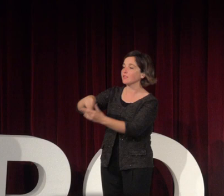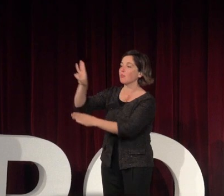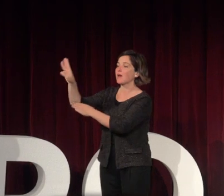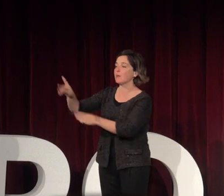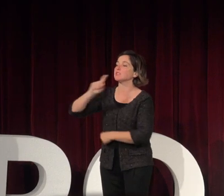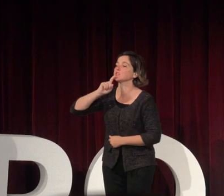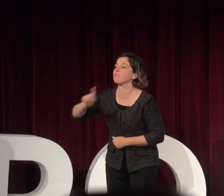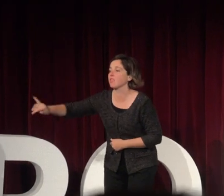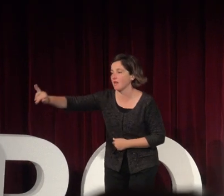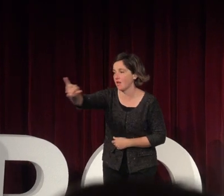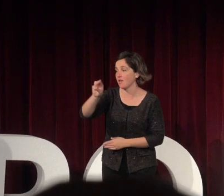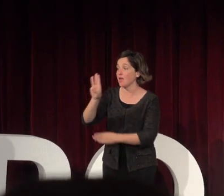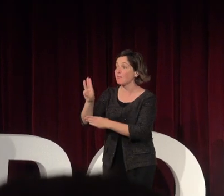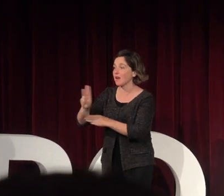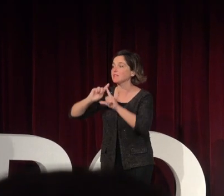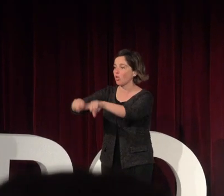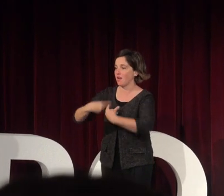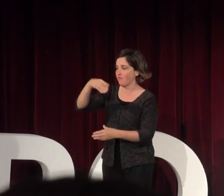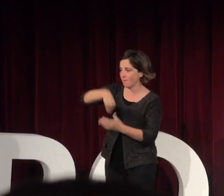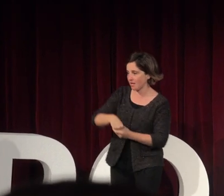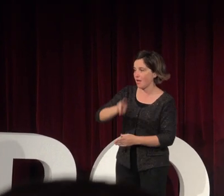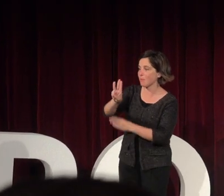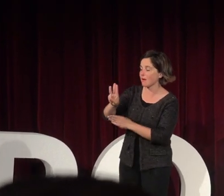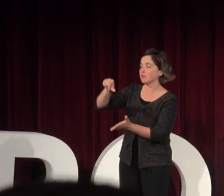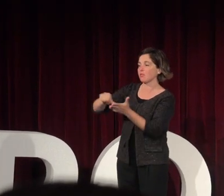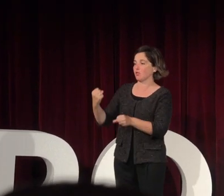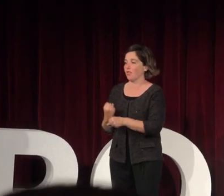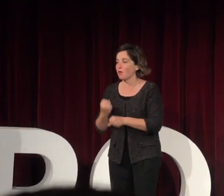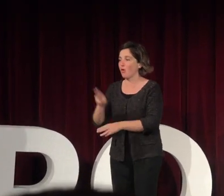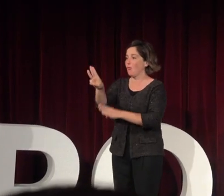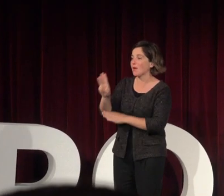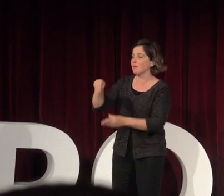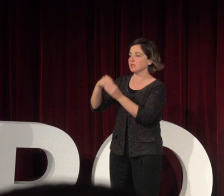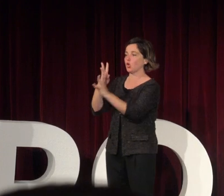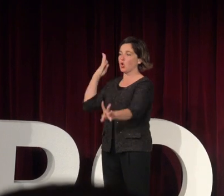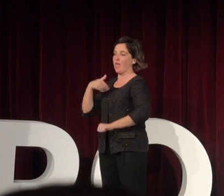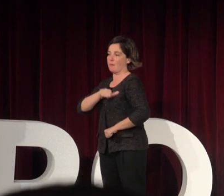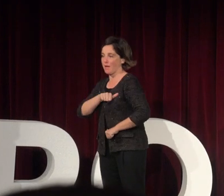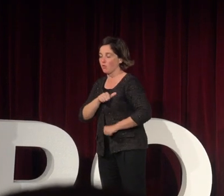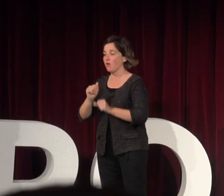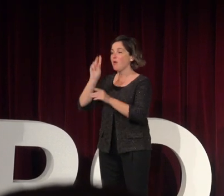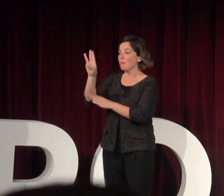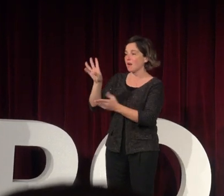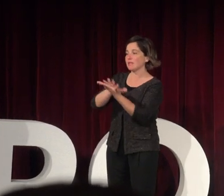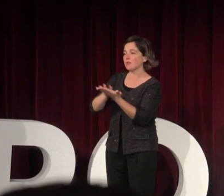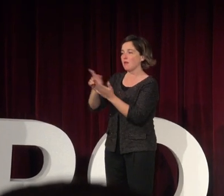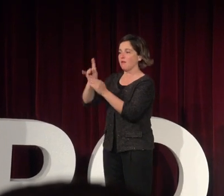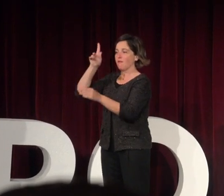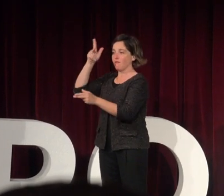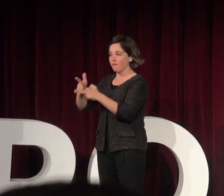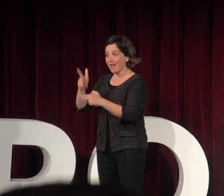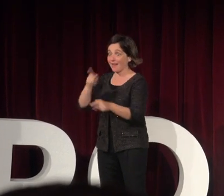más difíciles. El Parlamento de la Familia, el Parlamento del Centro de Trabajo, el Parlamento de la Cola del Paro, el Parlamento del Bar.